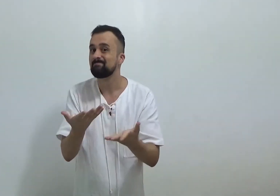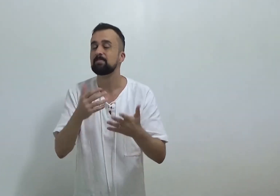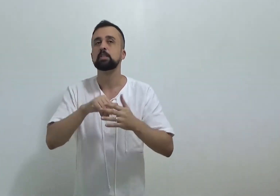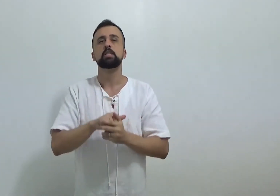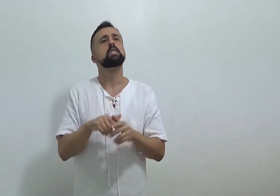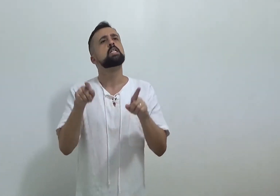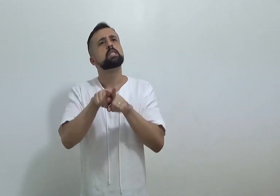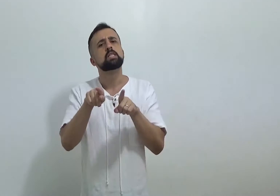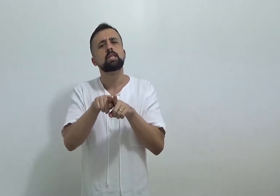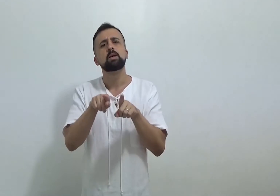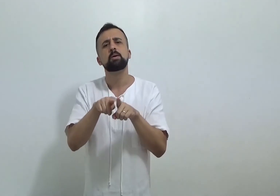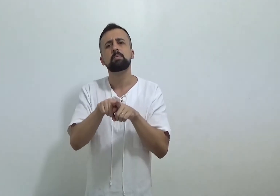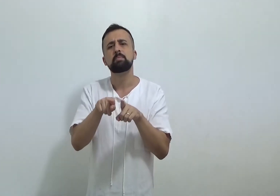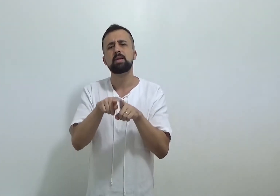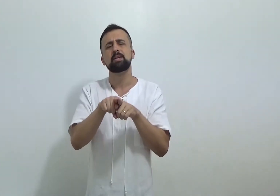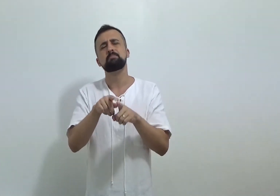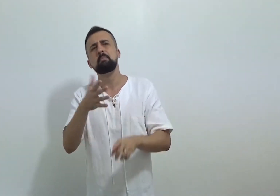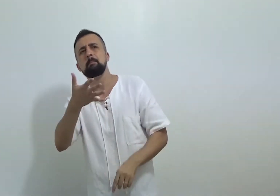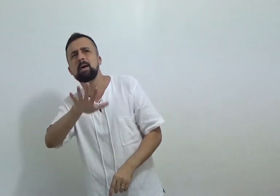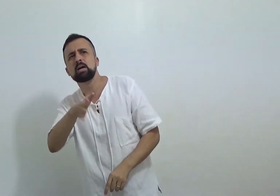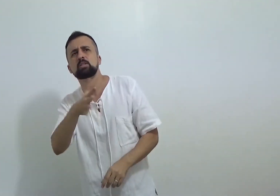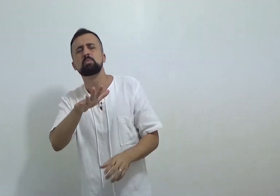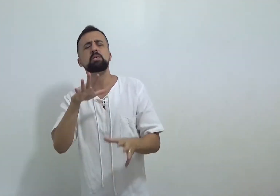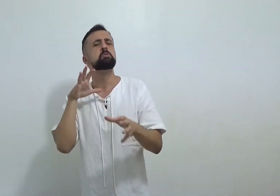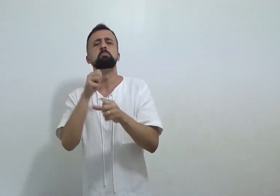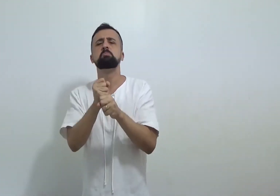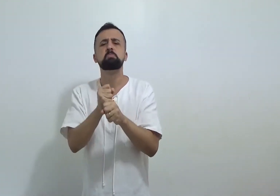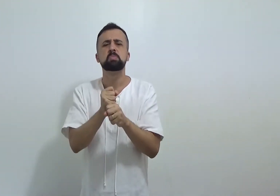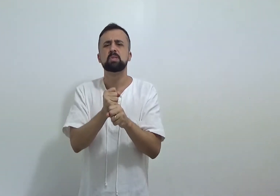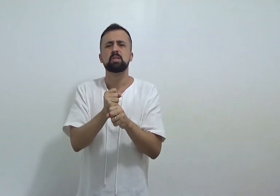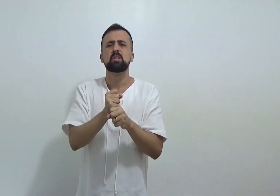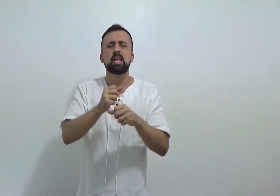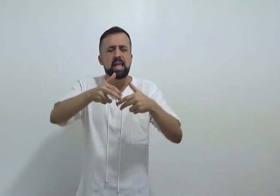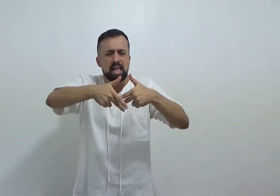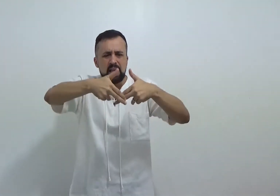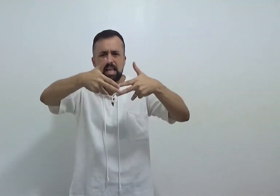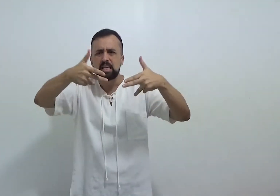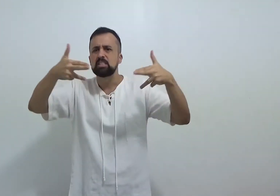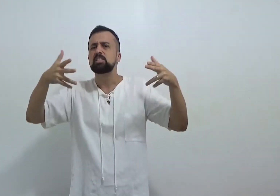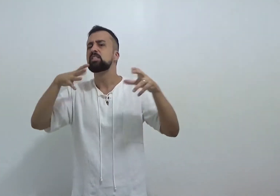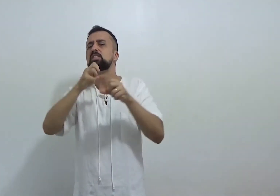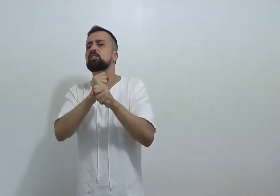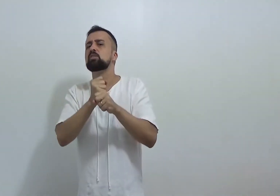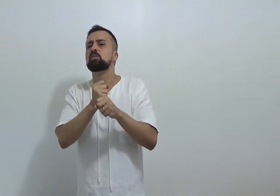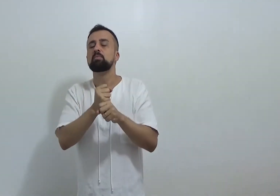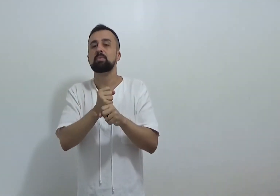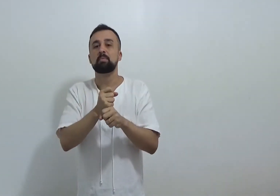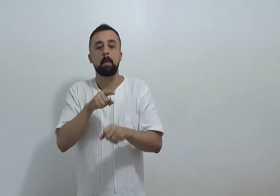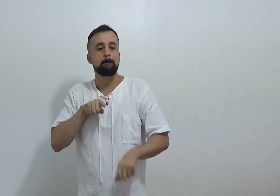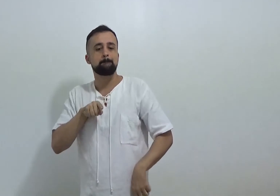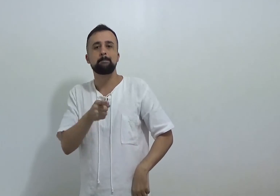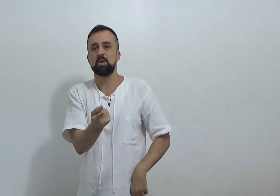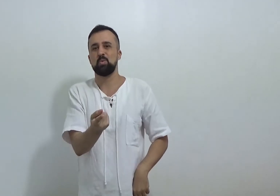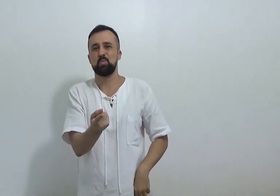Indivíduos, pessoas indígenas. Também havia em torno de